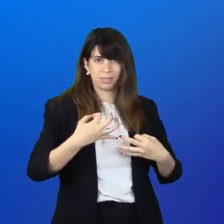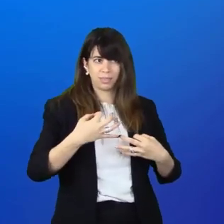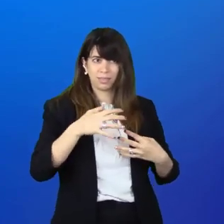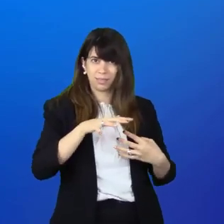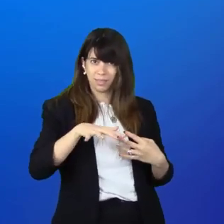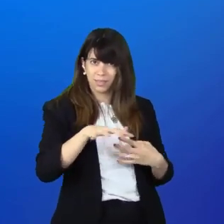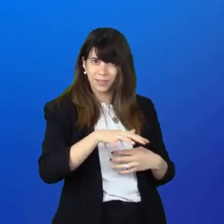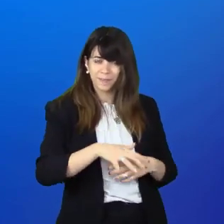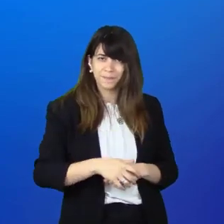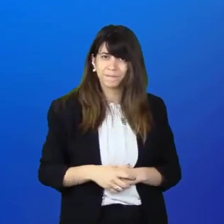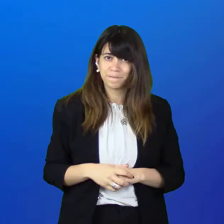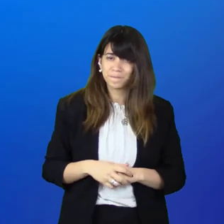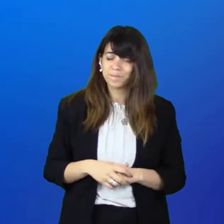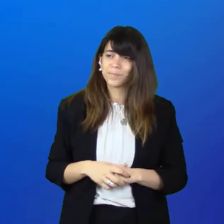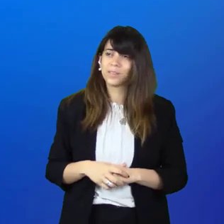cambiar la realidad.